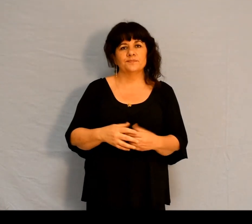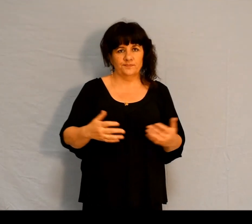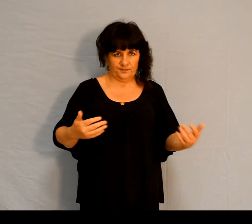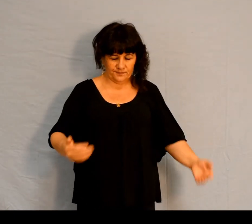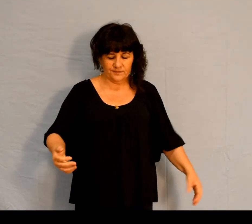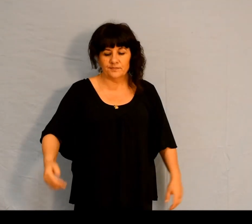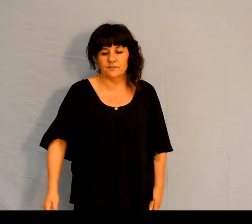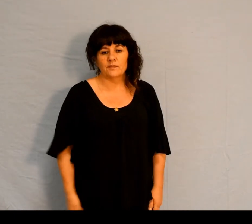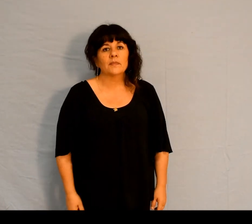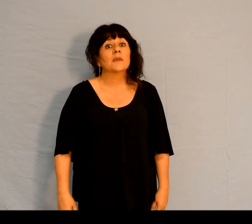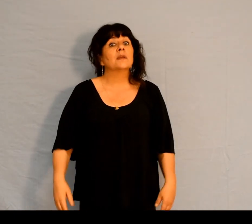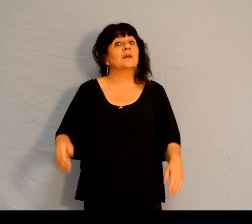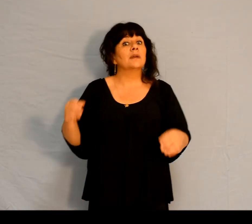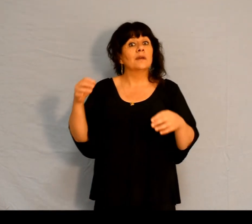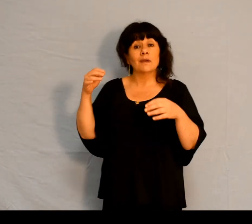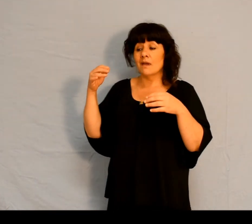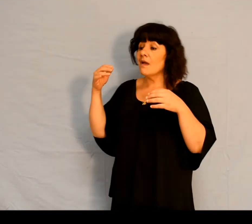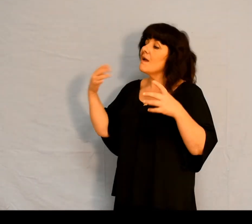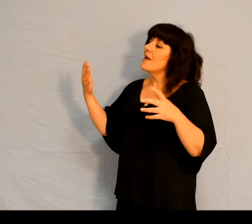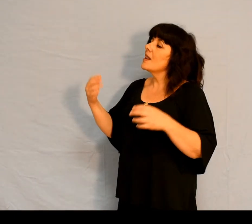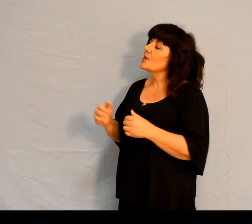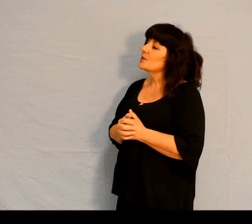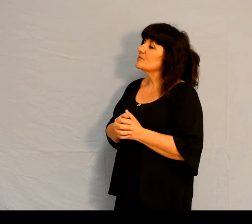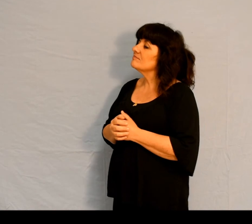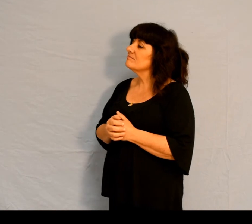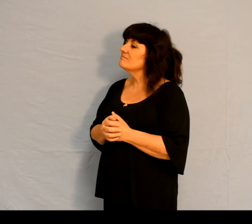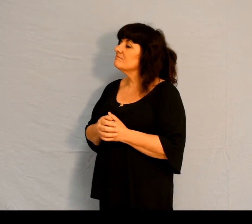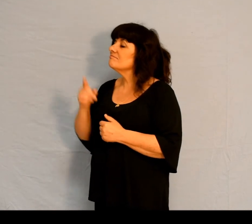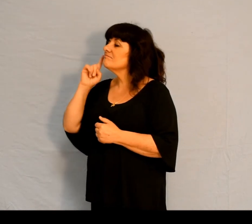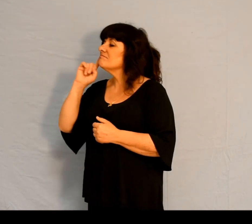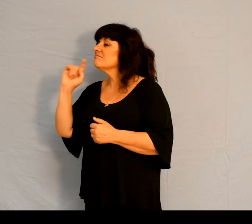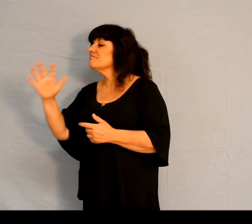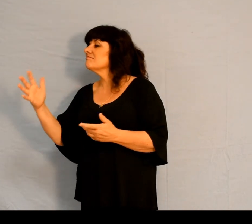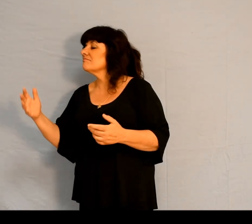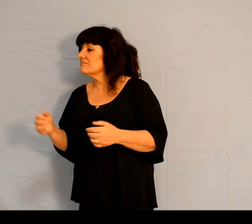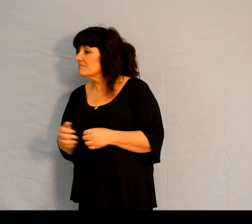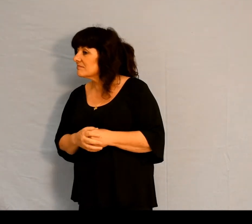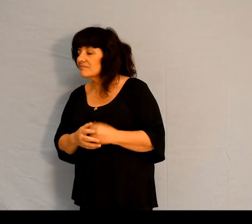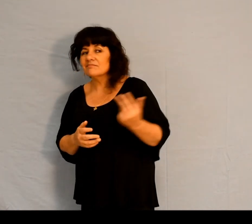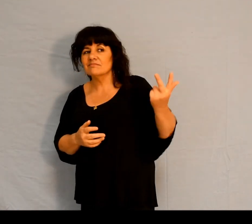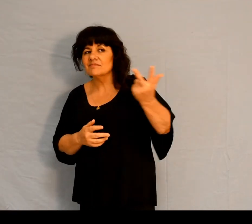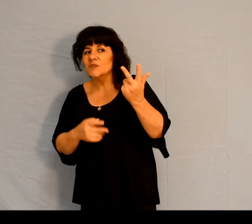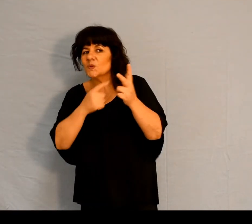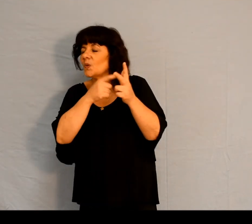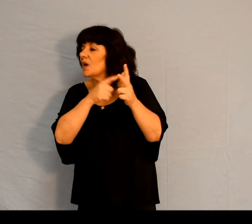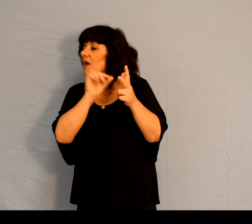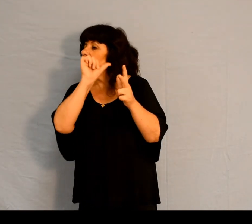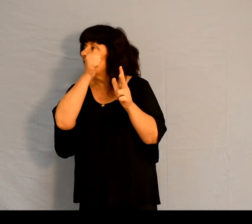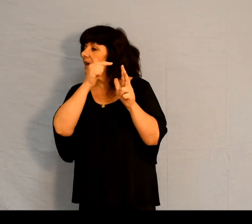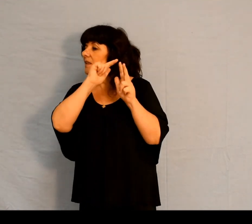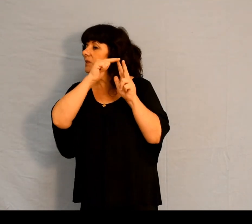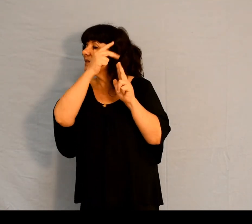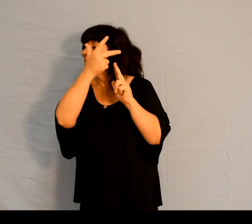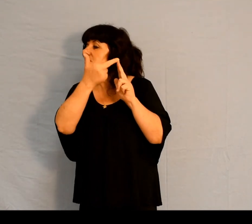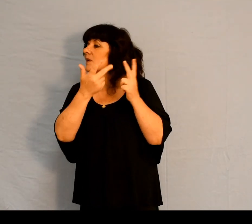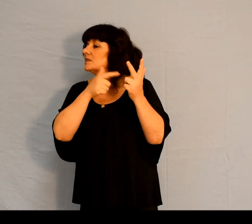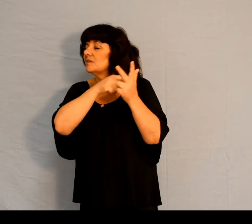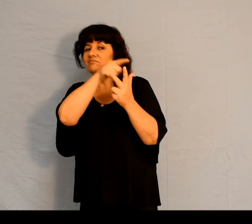Lequel des 3, à ton avis, a été le prochain de l'homme tombé aux mains